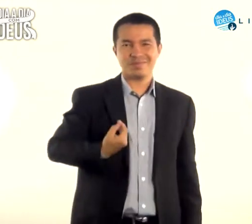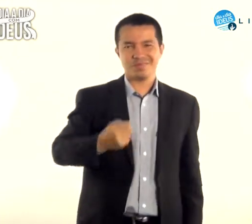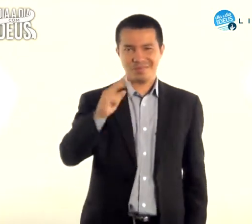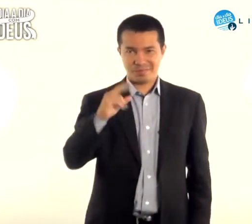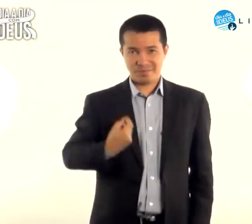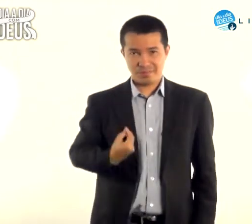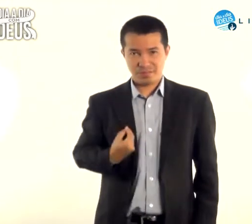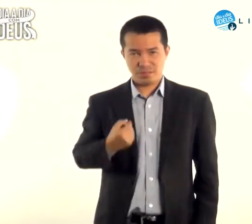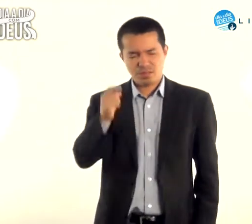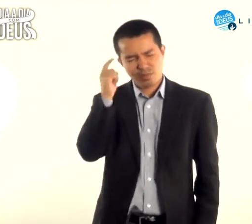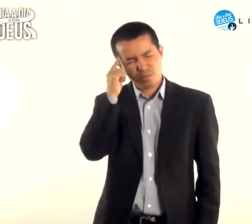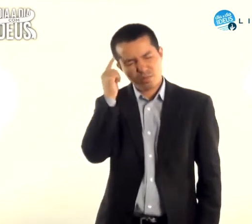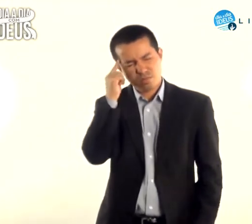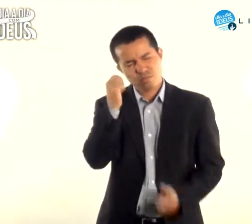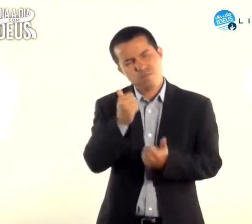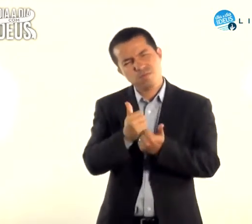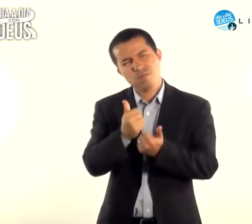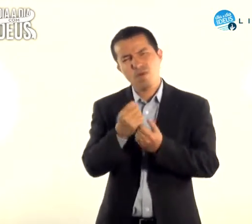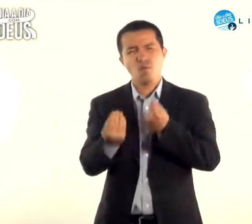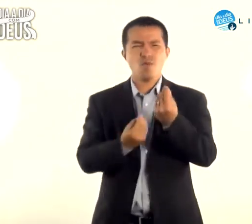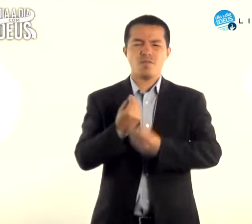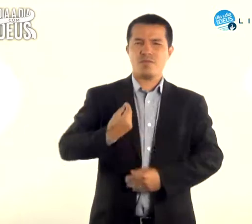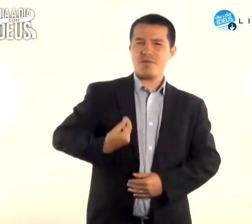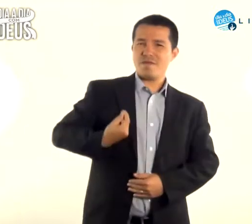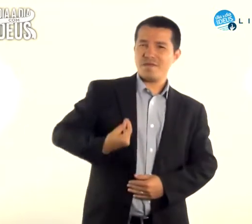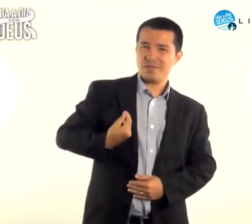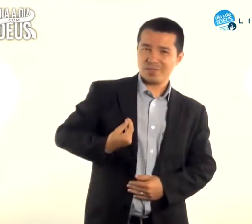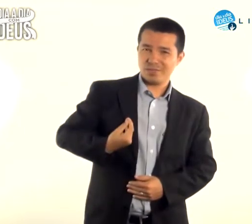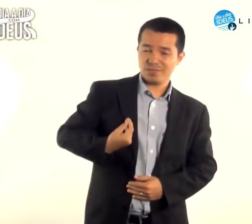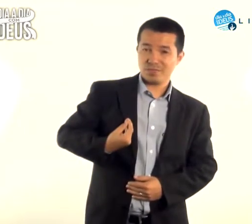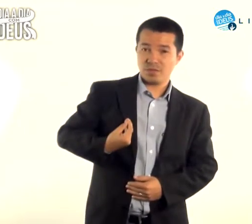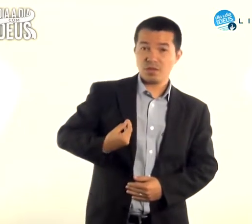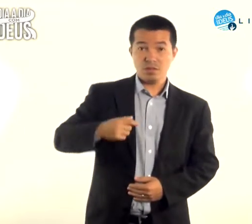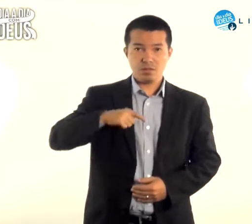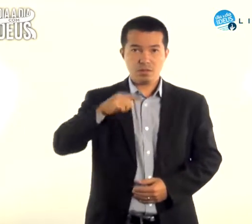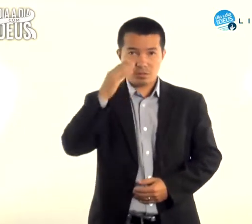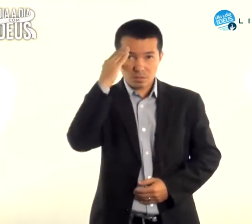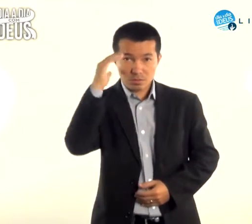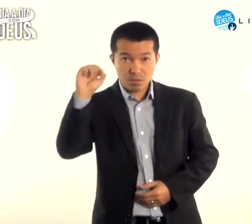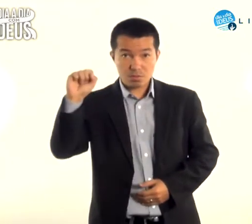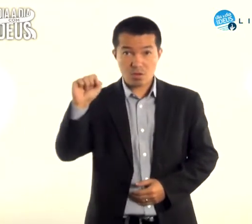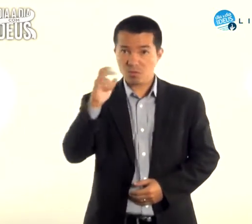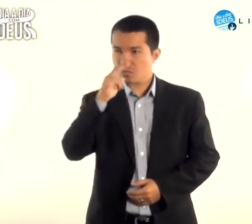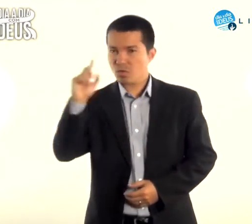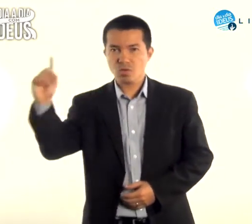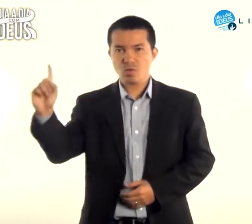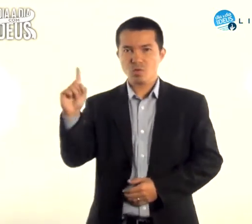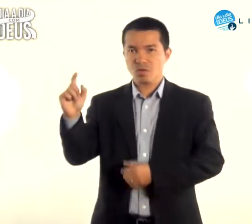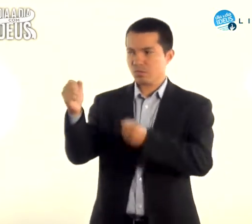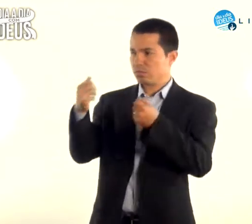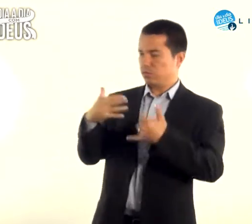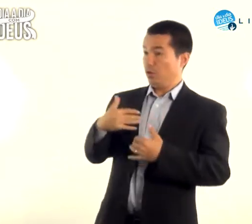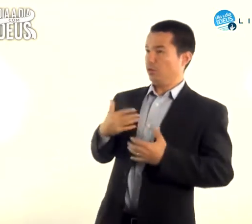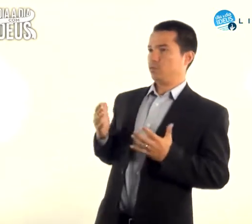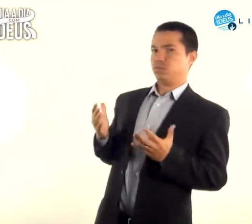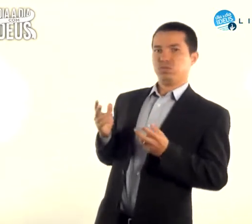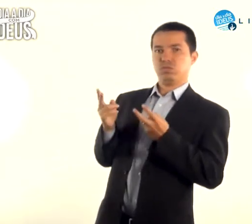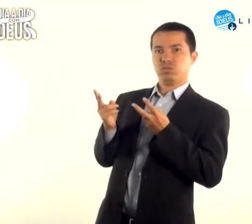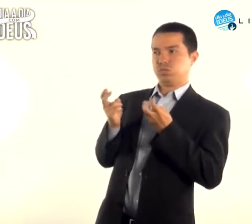da sua reflexão sobre a vida. E ele vai apresentar para mim conclusões, e para você, que podem sim fazer